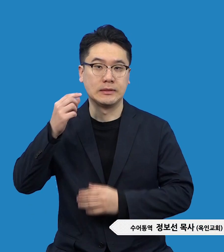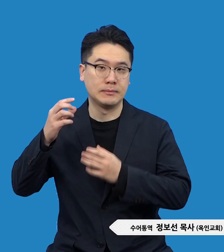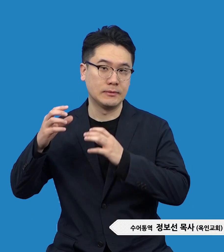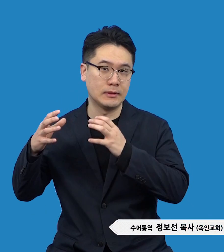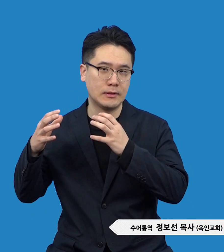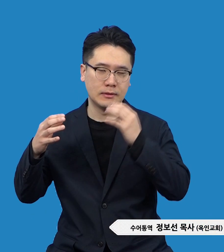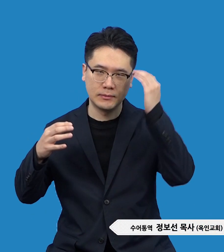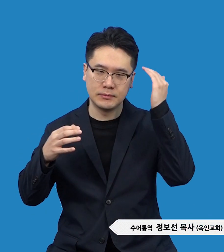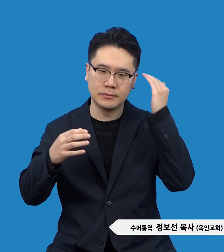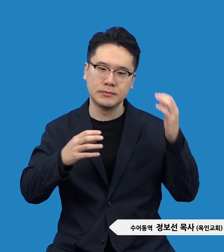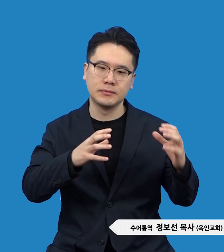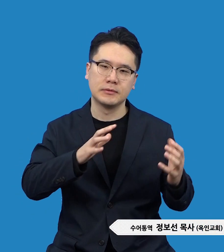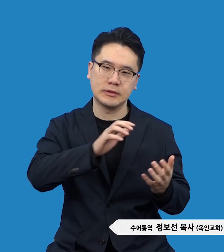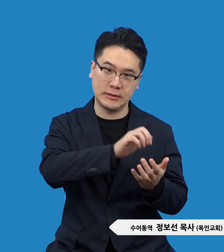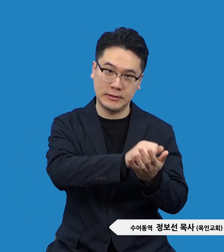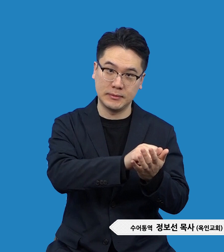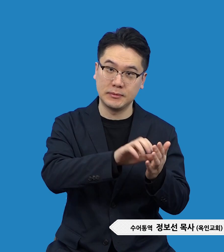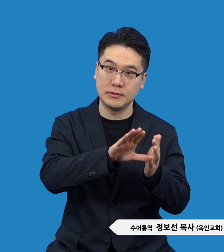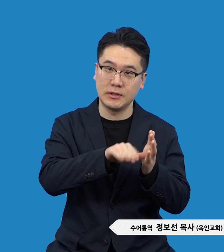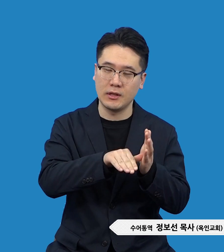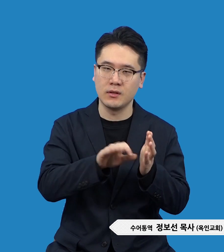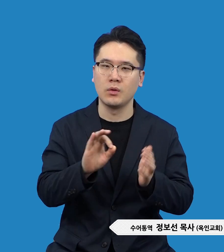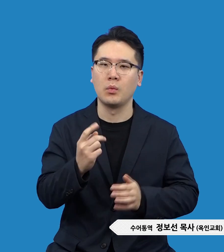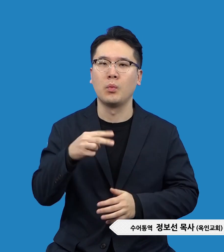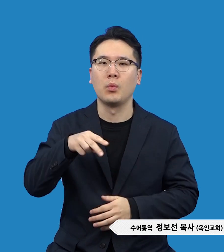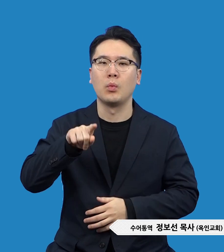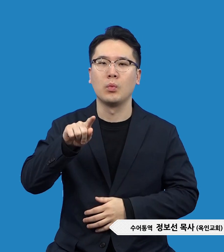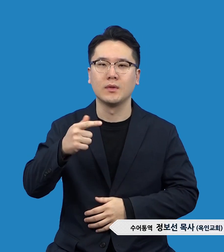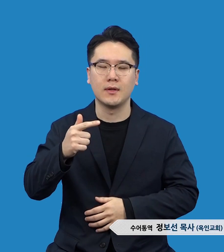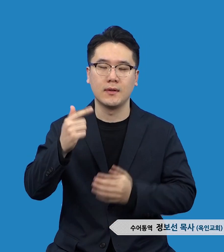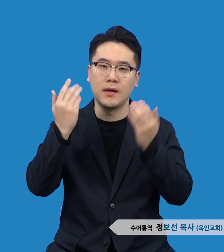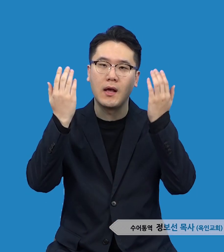일제강점기 평북 정주 오산학교에 다니던